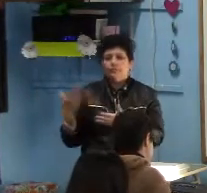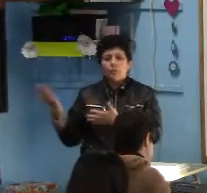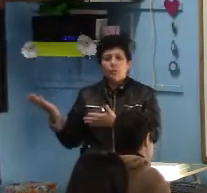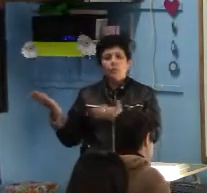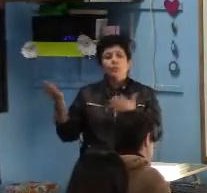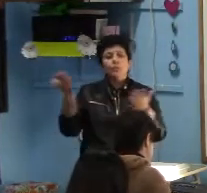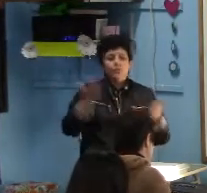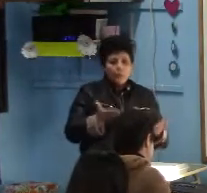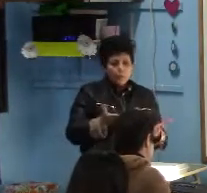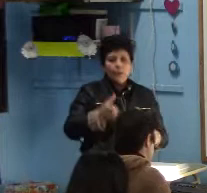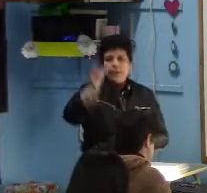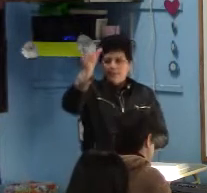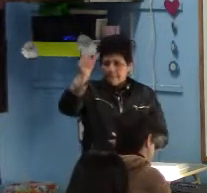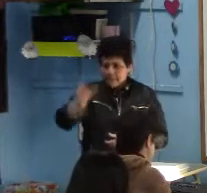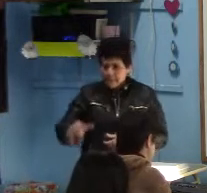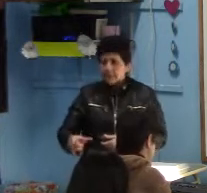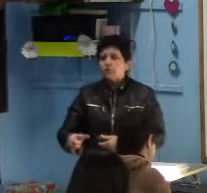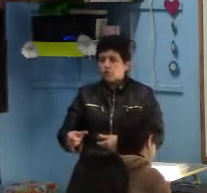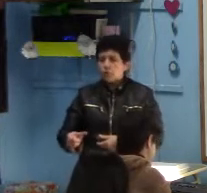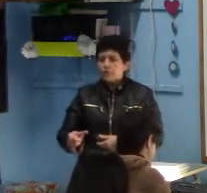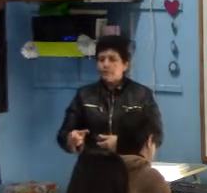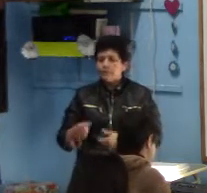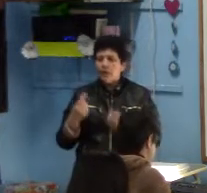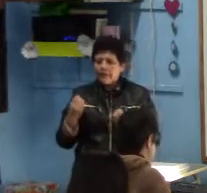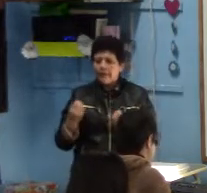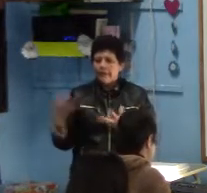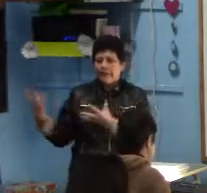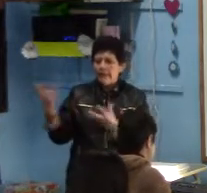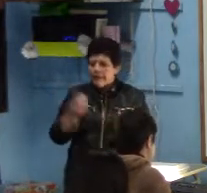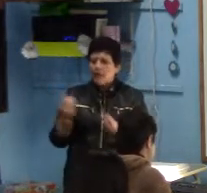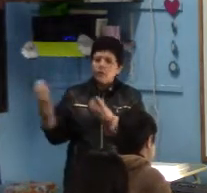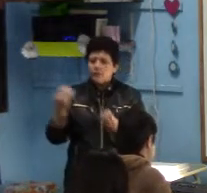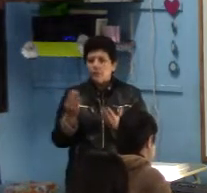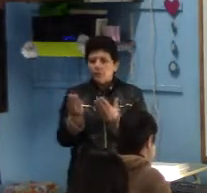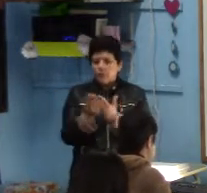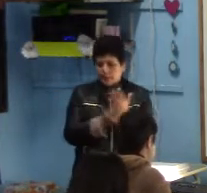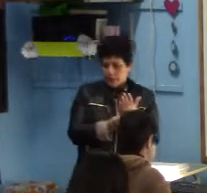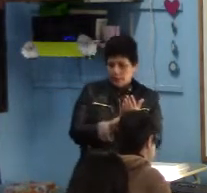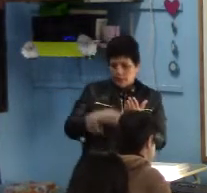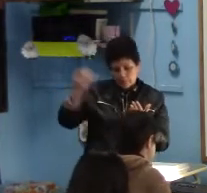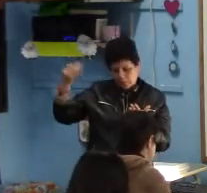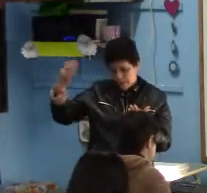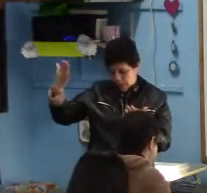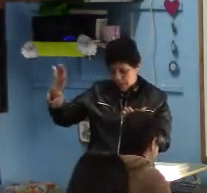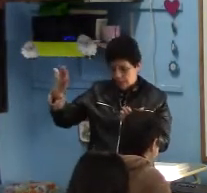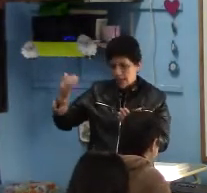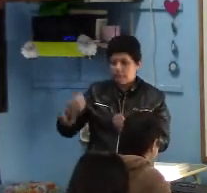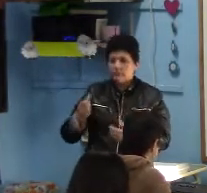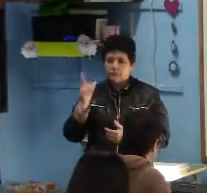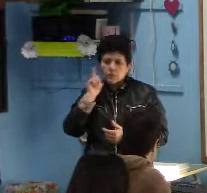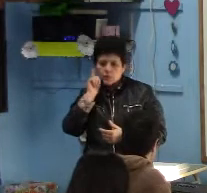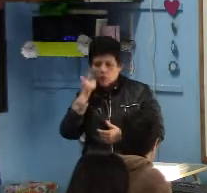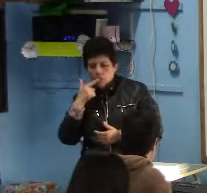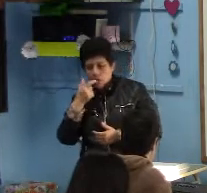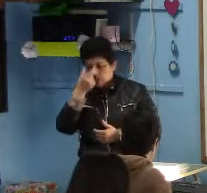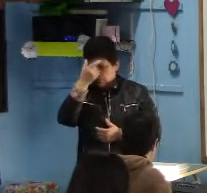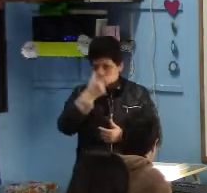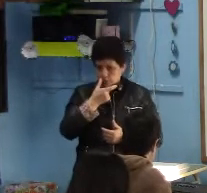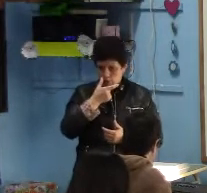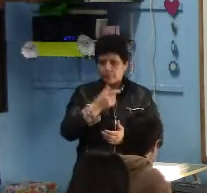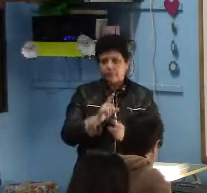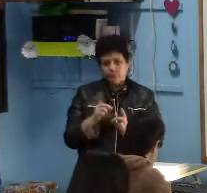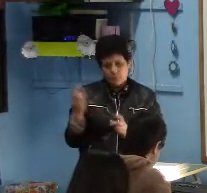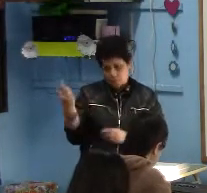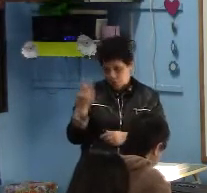invitar a hermanos a sumarse al trabajo por los ministerios especiales de la Iglesia. El trabajo por los